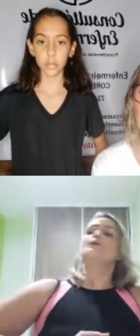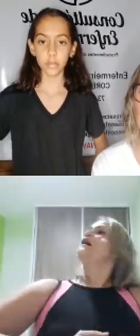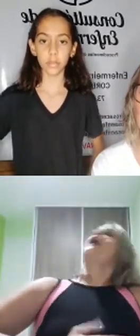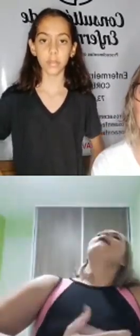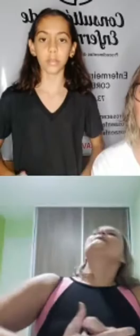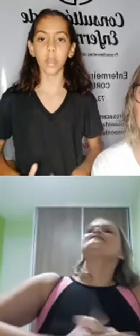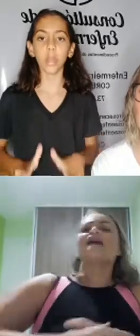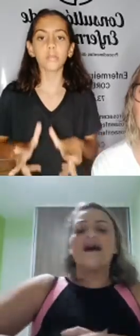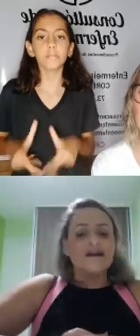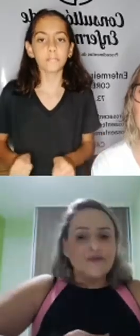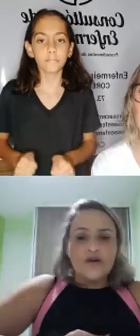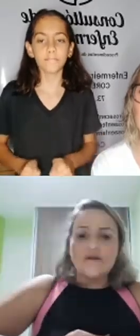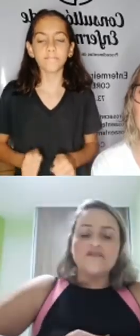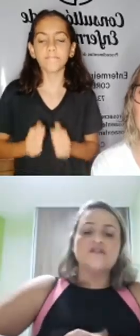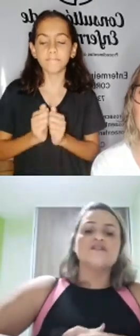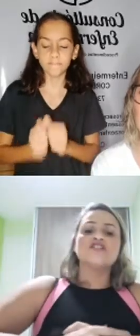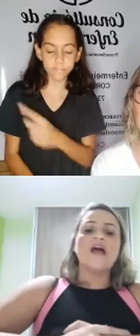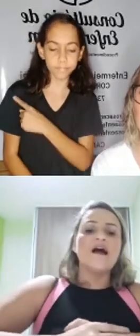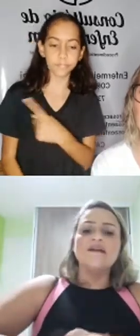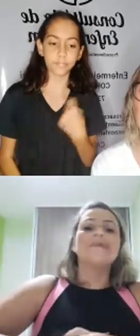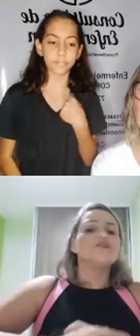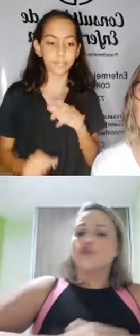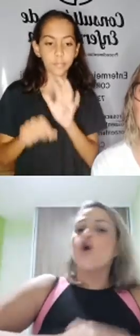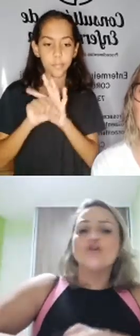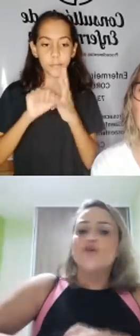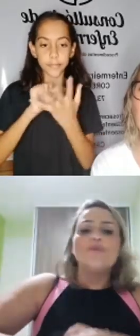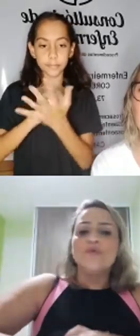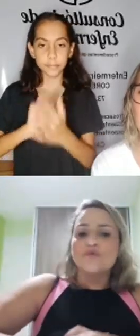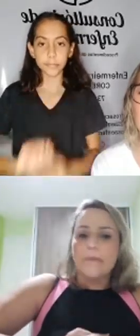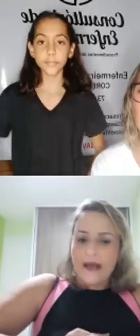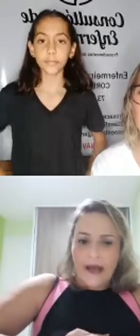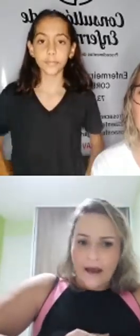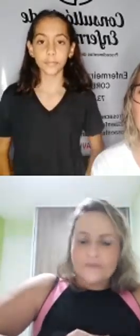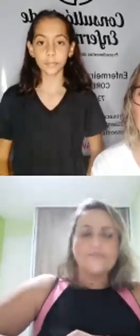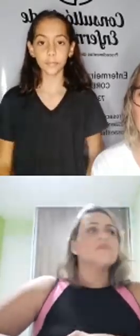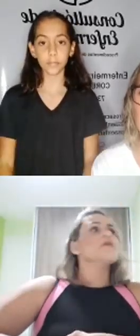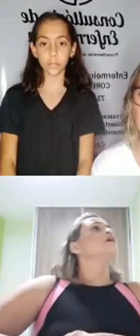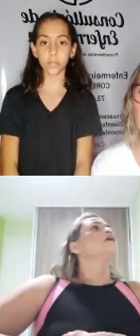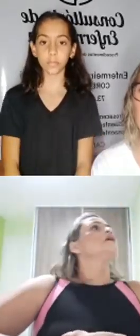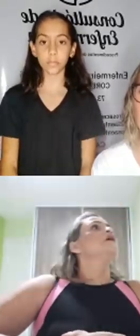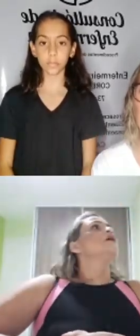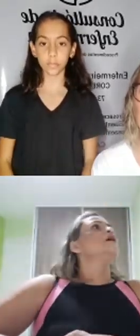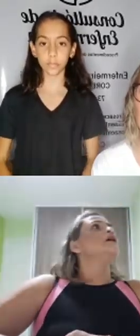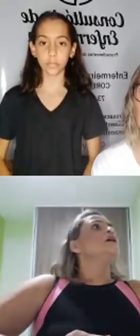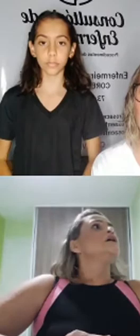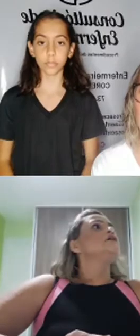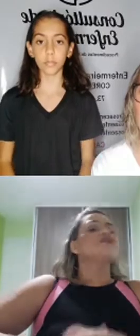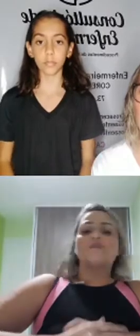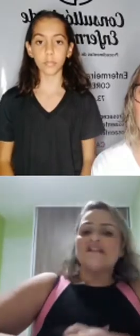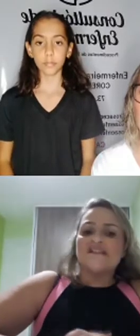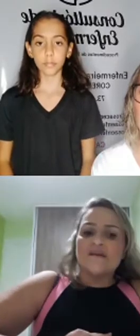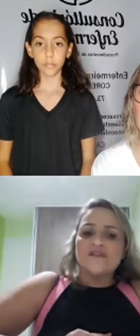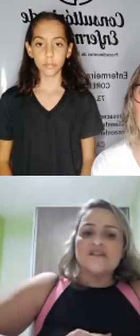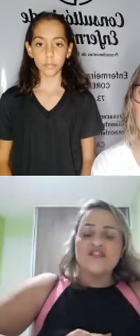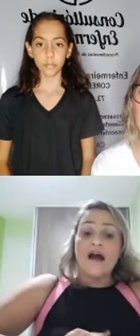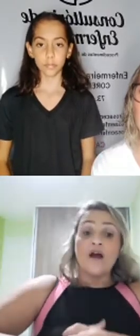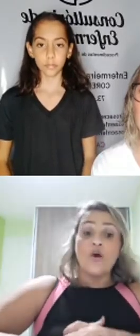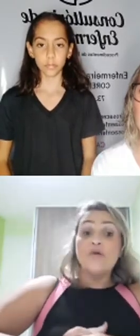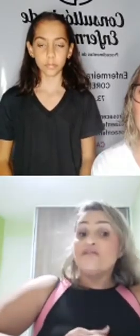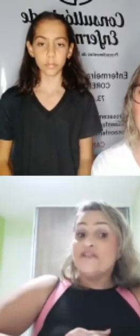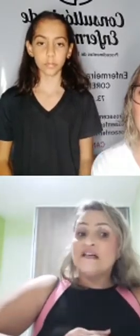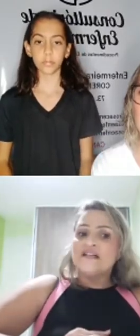correndo, apesar do coronavírus estar aí para todo mundo pegar, nós precisamos